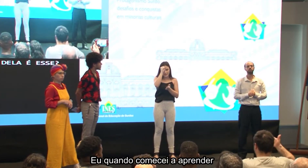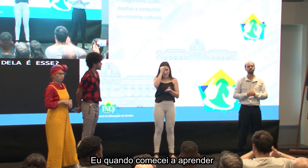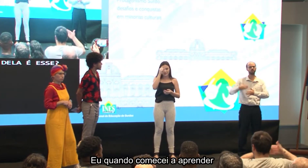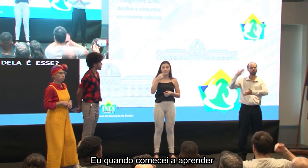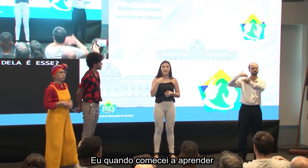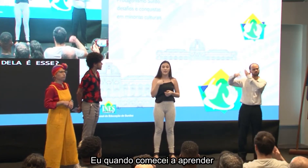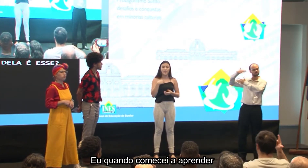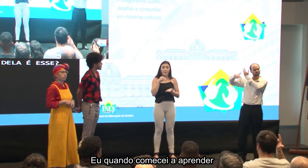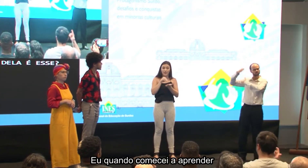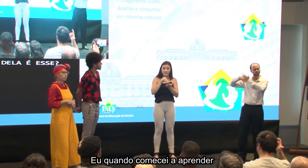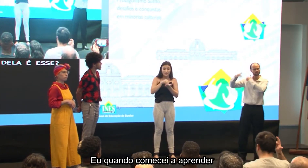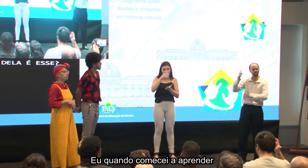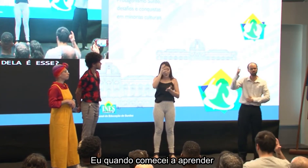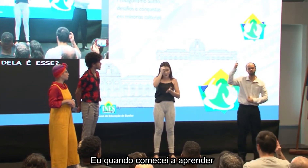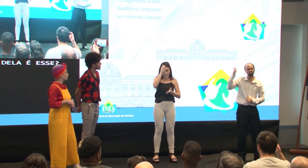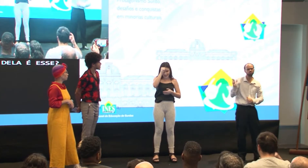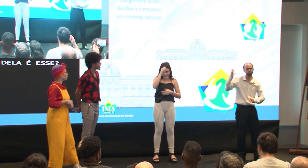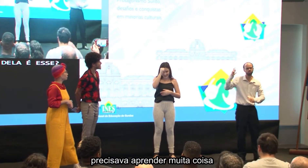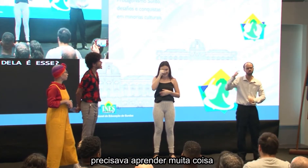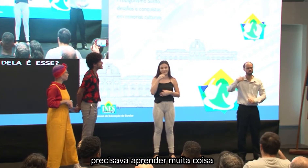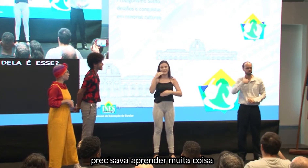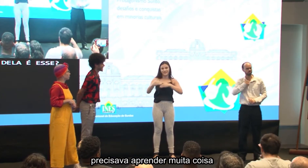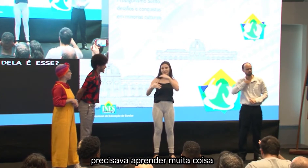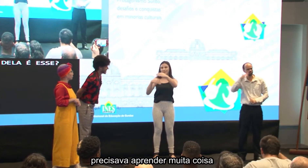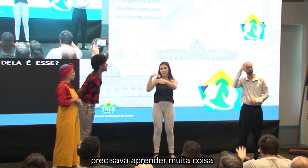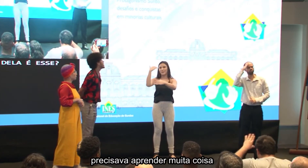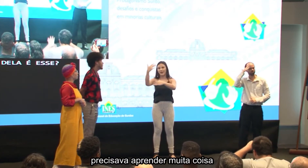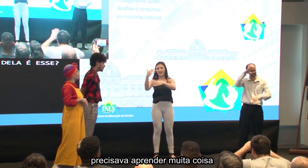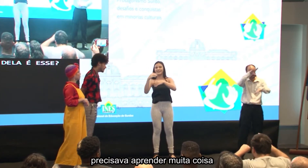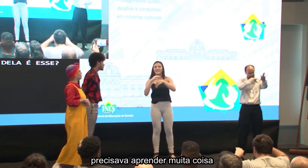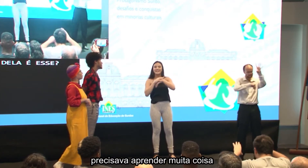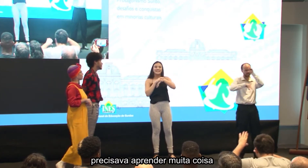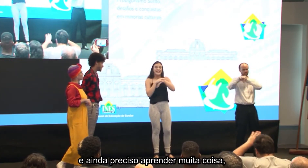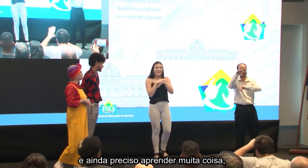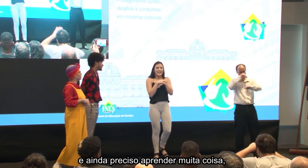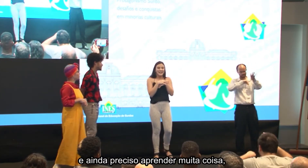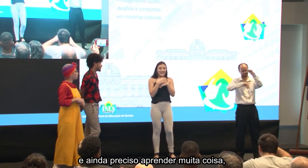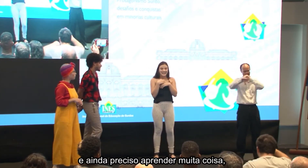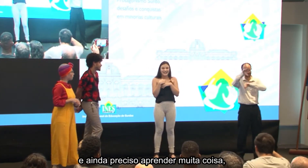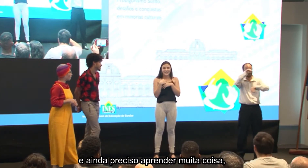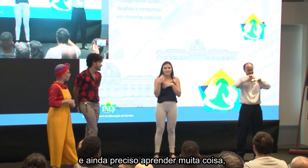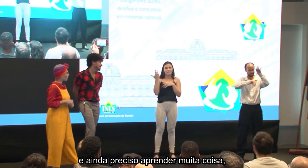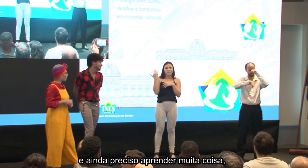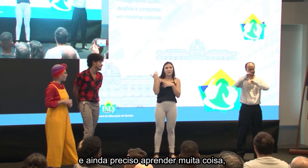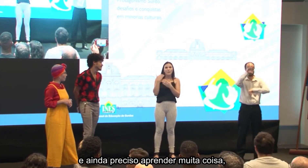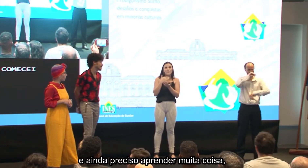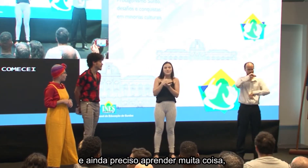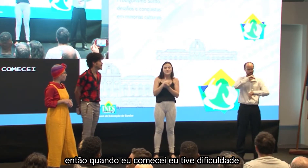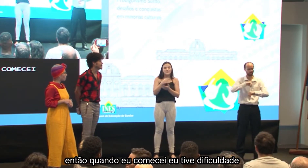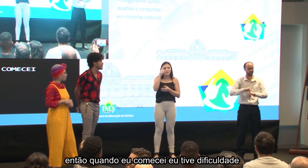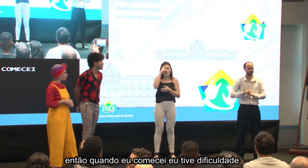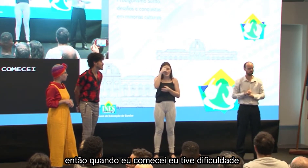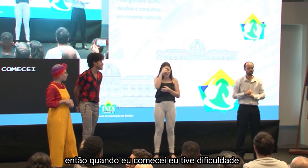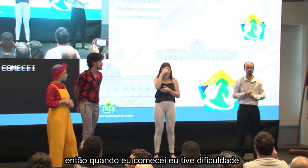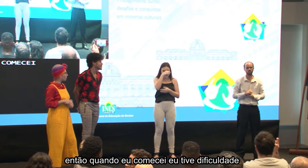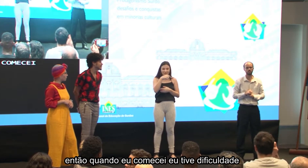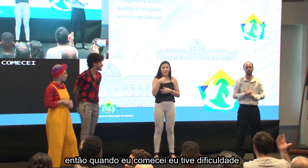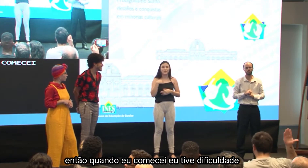Quando eu comecei a aprender, eu precisava ainda aprender muita coisa e ainda preciso aprender muita coisa. Então, quando eu comecei, eu